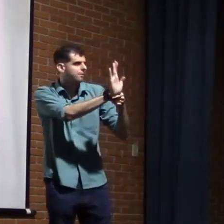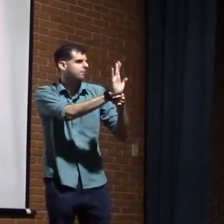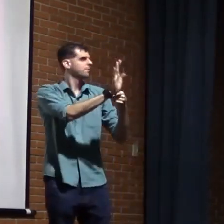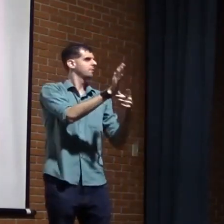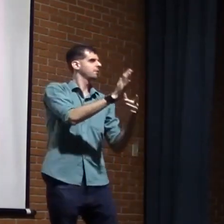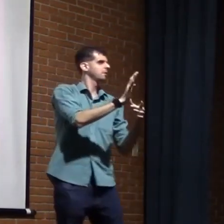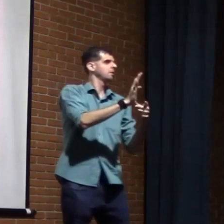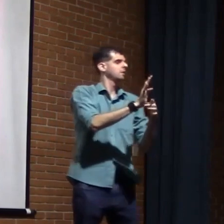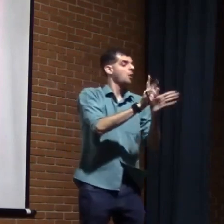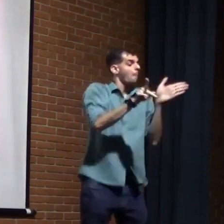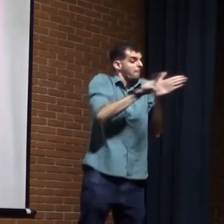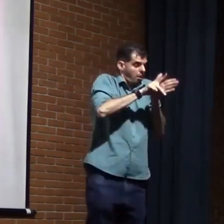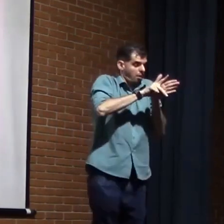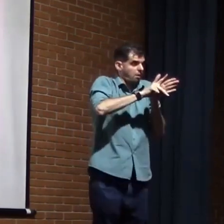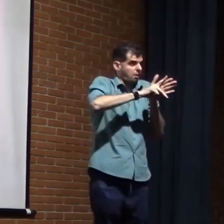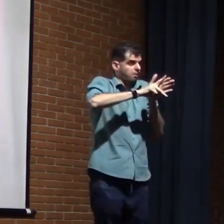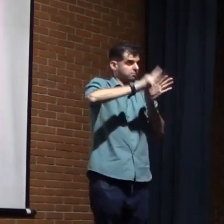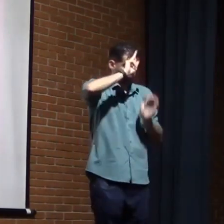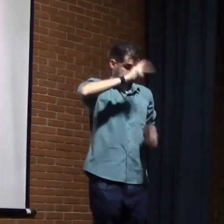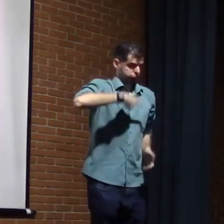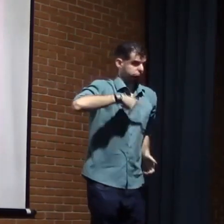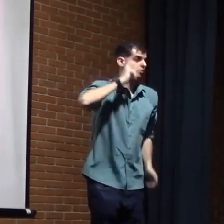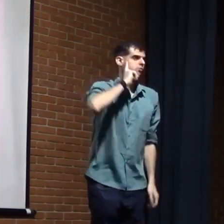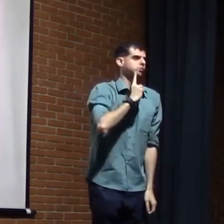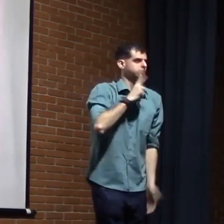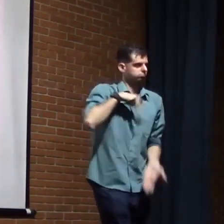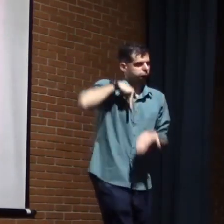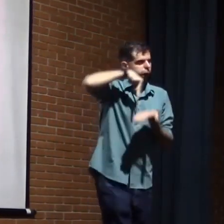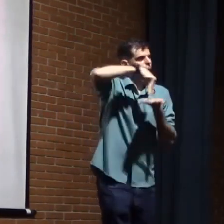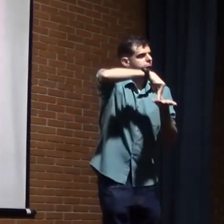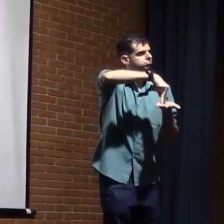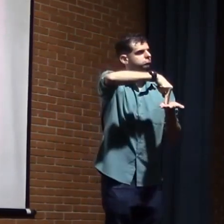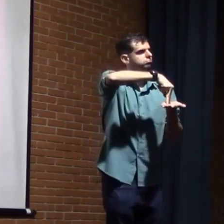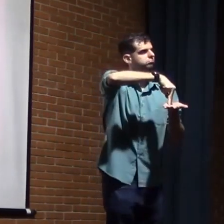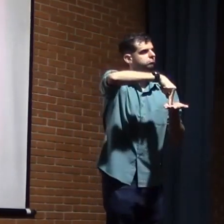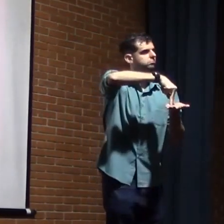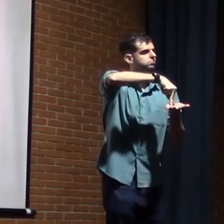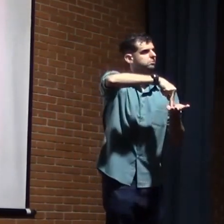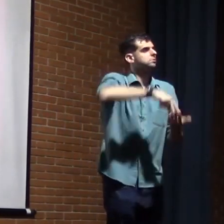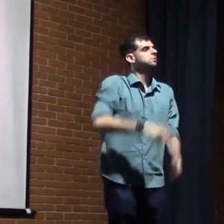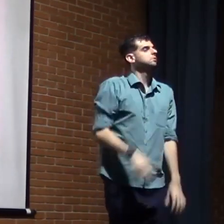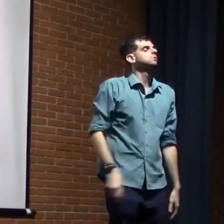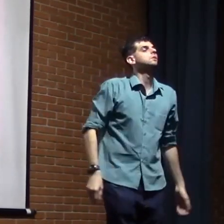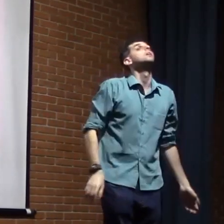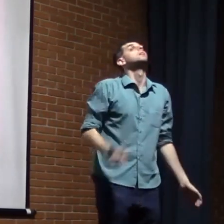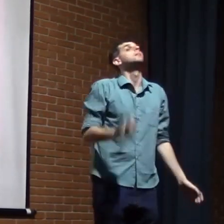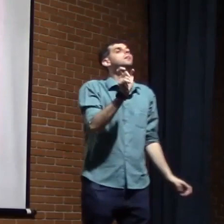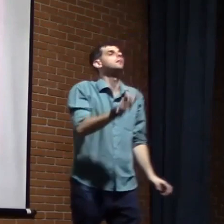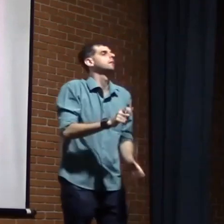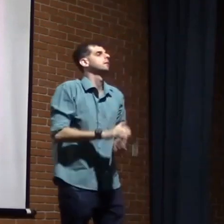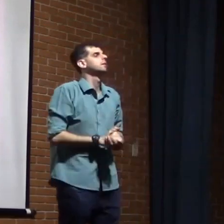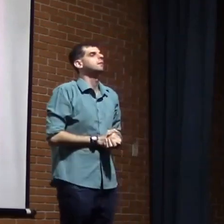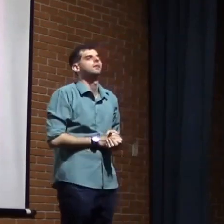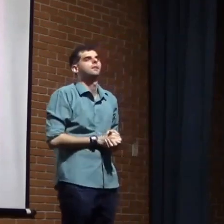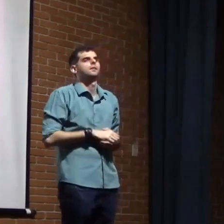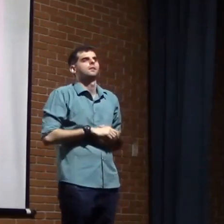apresentação teatral, um filme, né? Onde o ator, talvez até o protagonista seja surdo? Quem aqui já